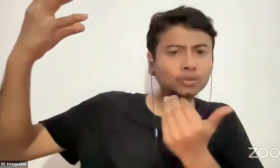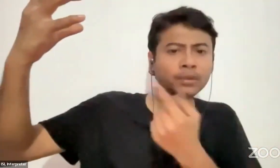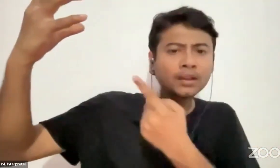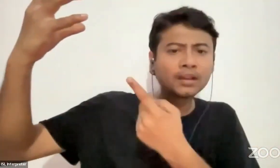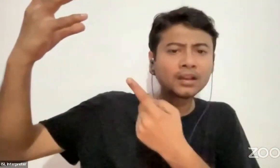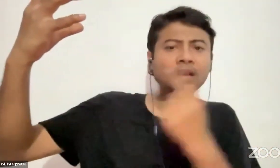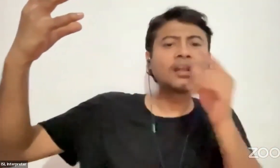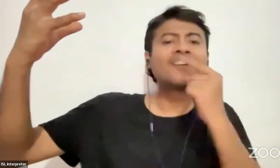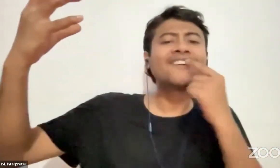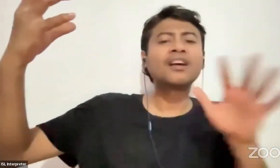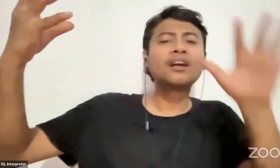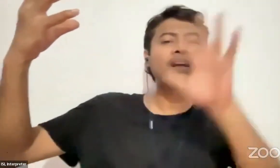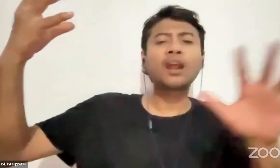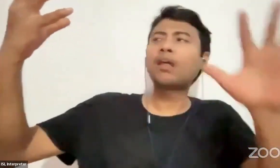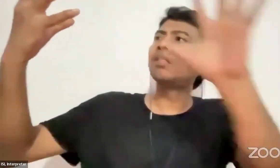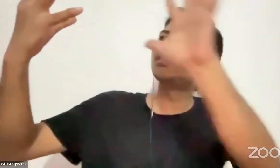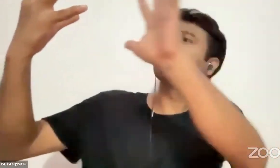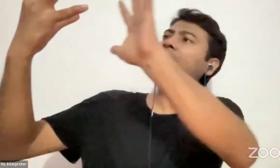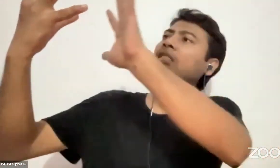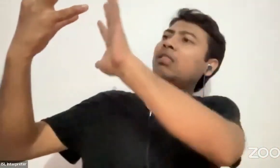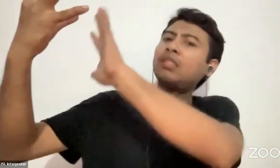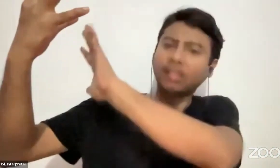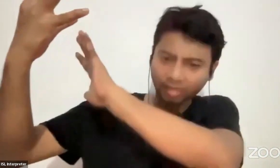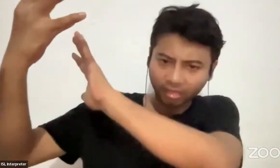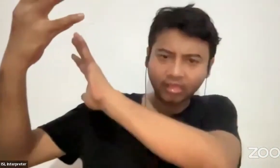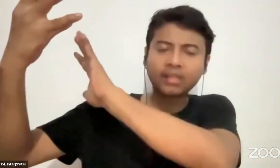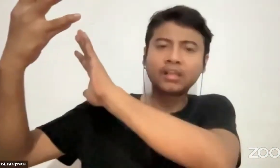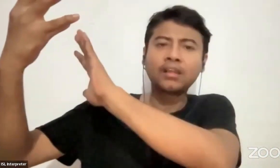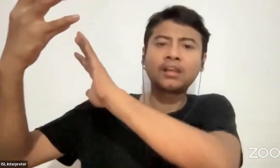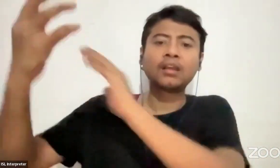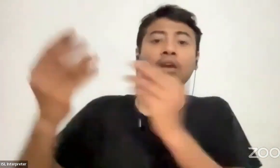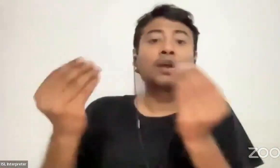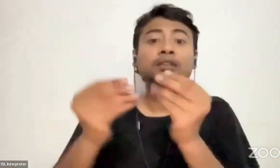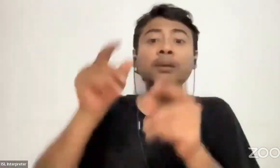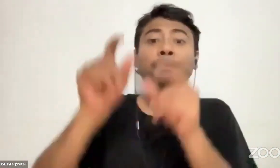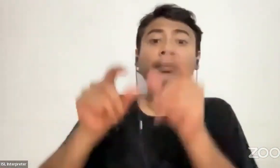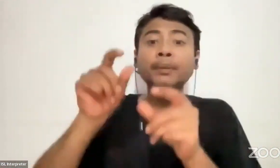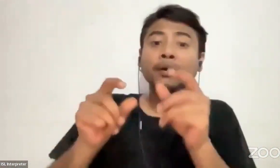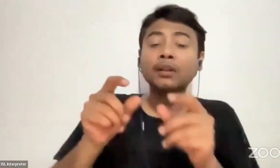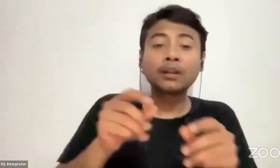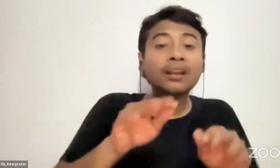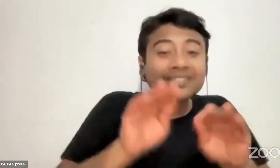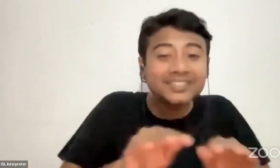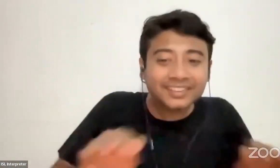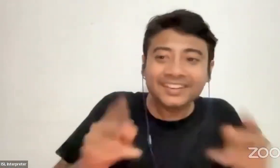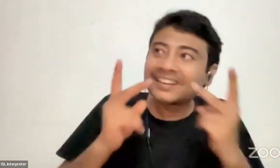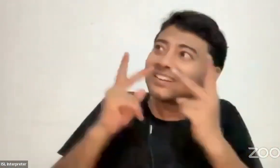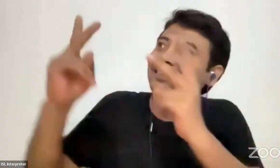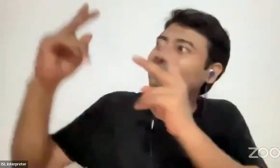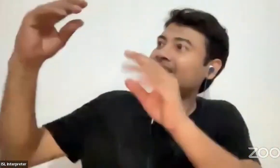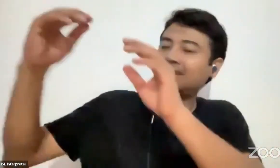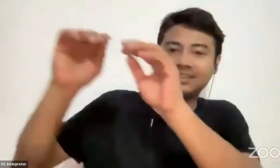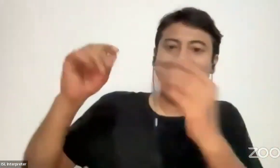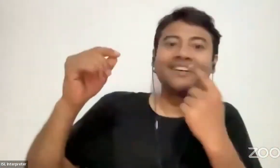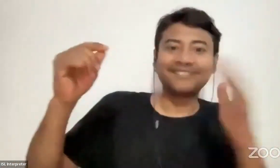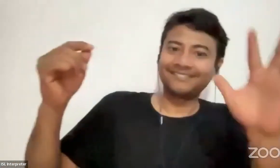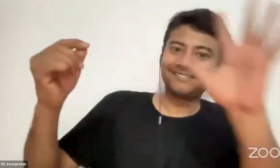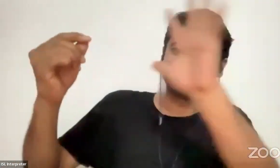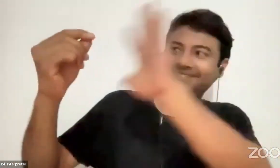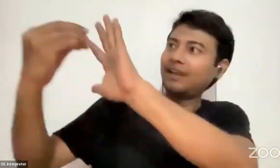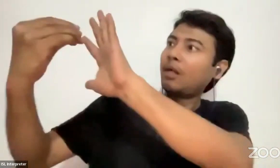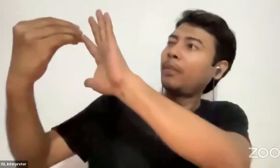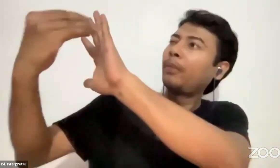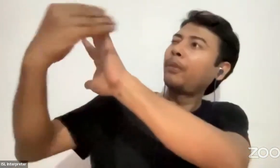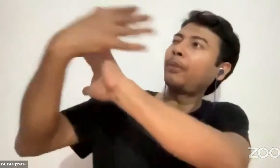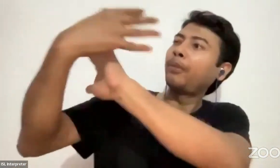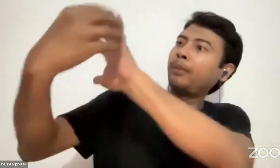कि ये जो प्रकाश है ये बादलों में से आ रहा है, उसको पता ही नहीं चलेगा कि सूर्य जैसी भी कोई वस्तु है।